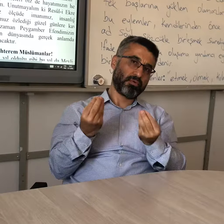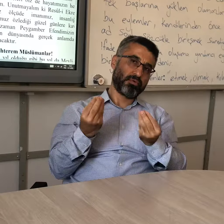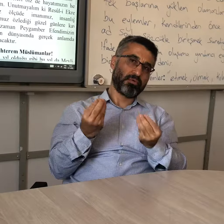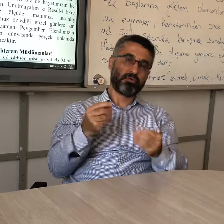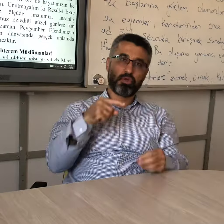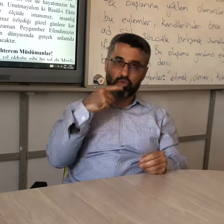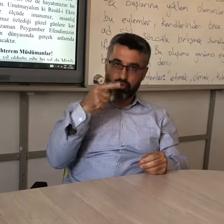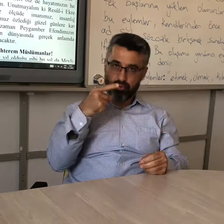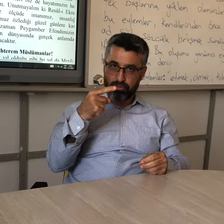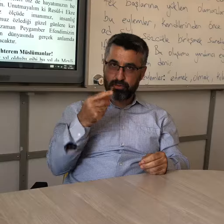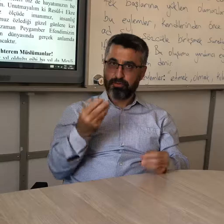sözü güzel,